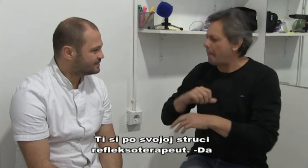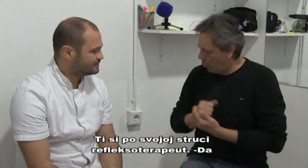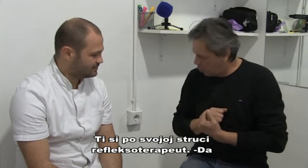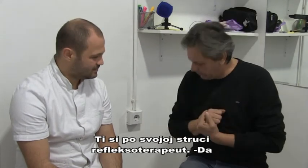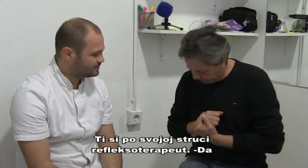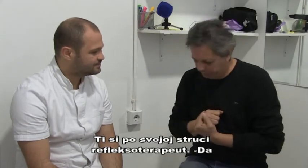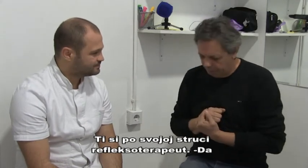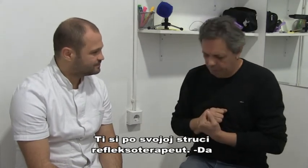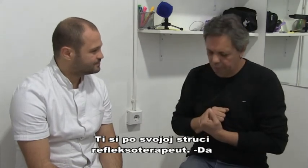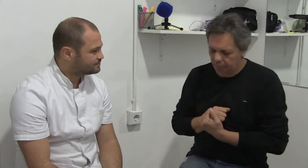refleksoterapeut.